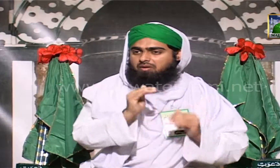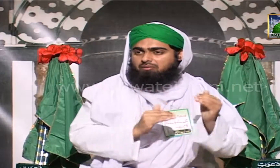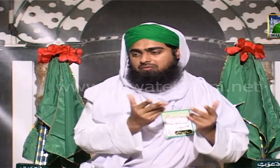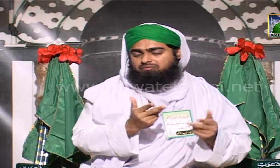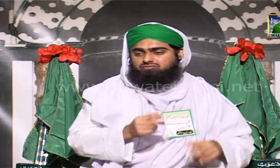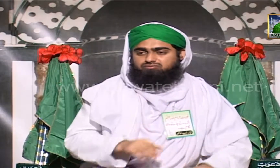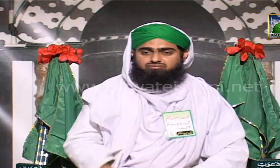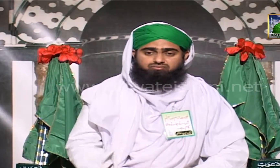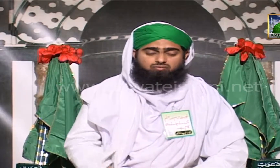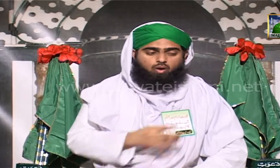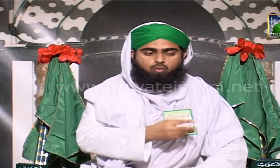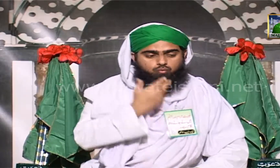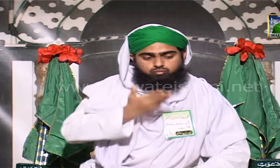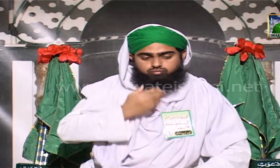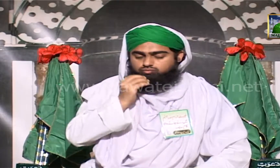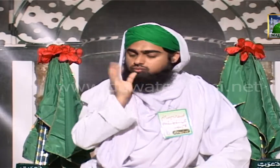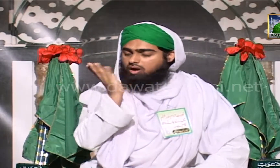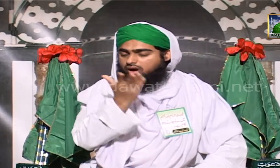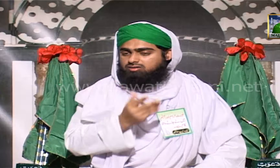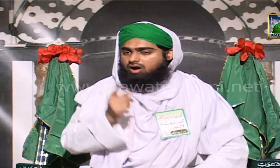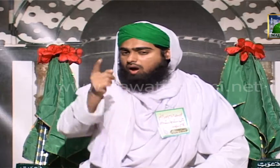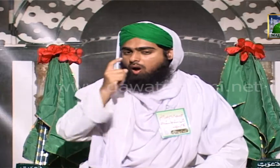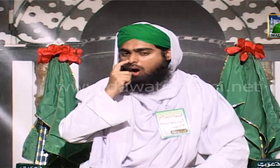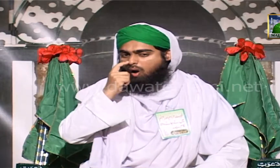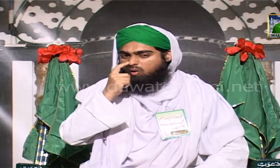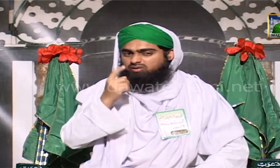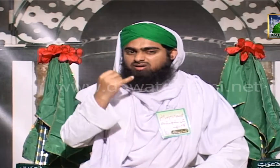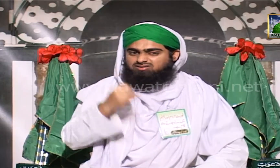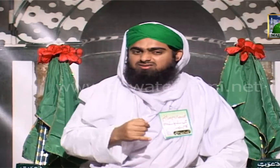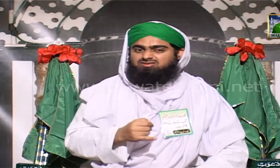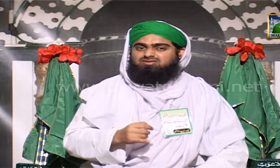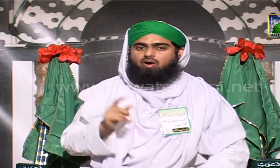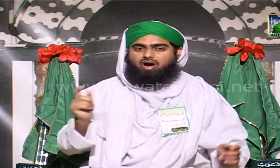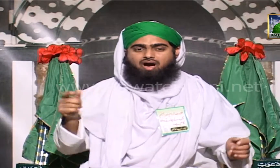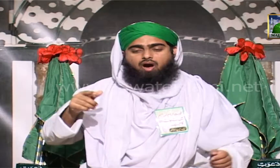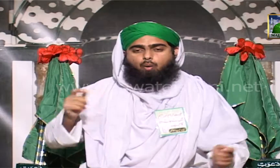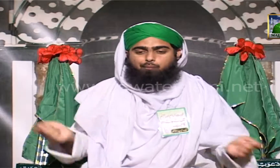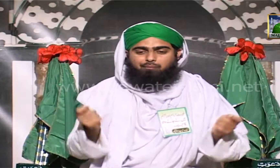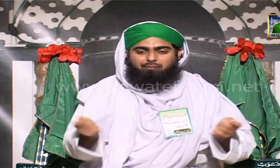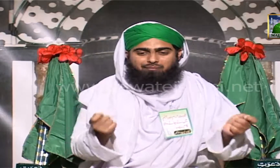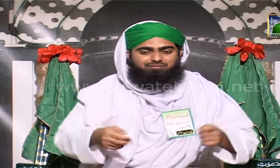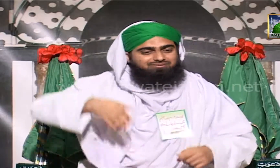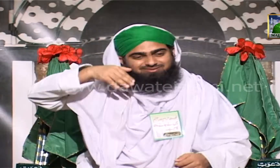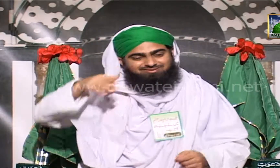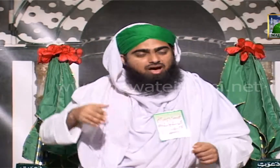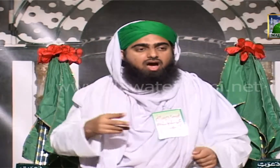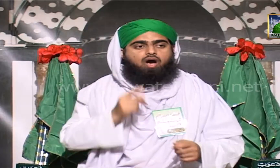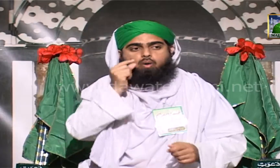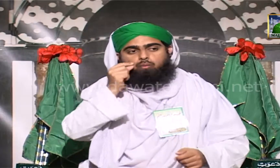کہ اس عورت نے فلاں چروائے کے ساتھ فلاں درخت کے نیچے کالا منہ کیا اور اس کی وجہ سے میں